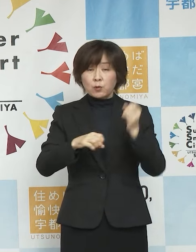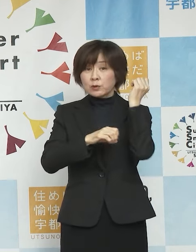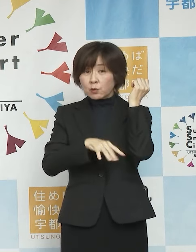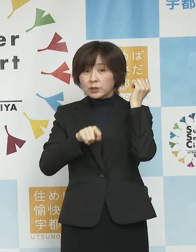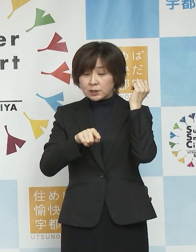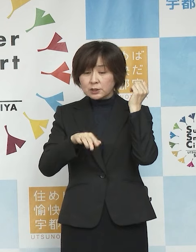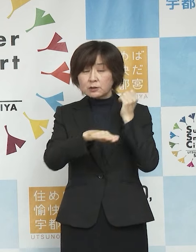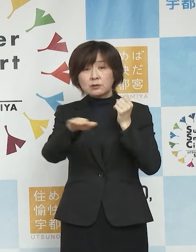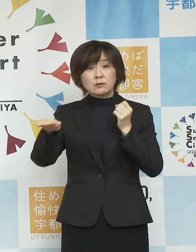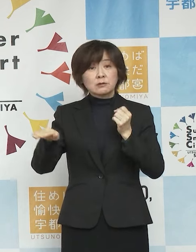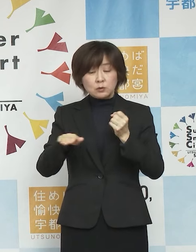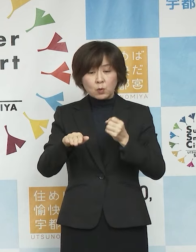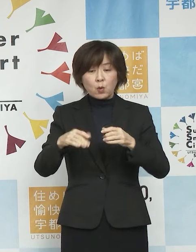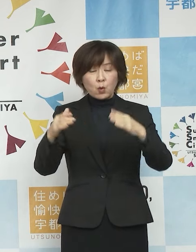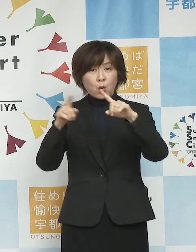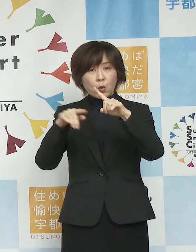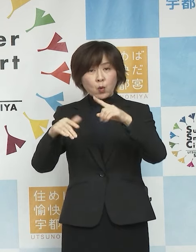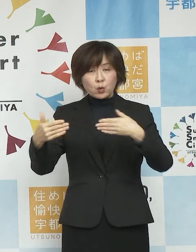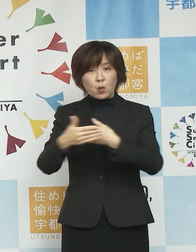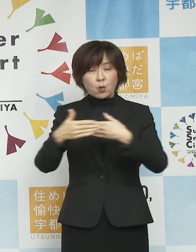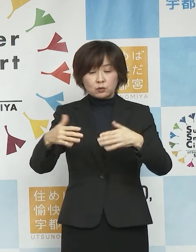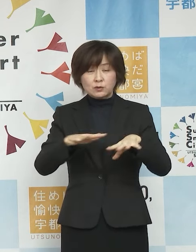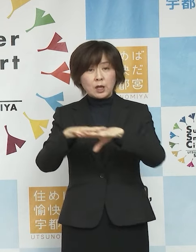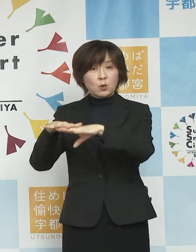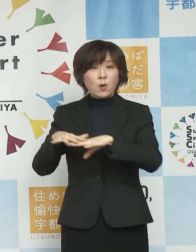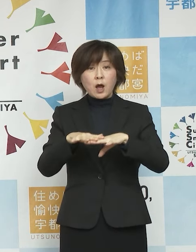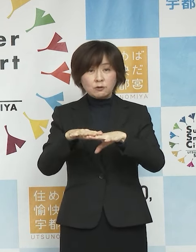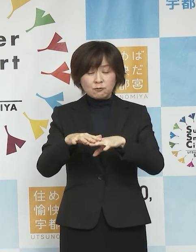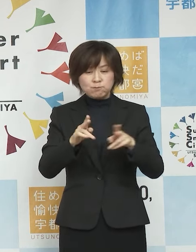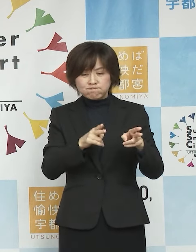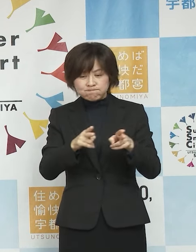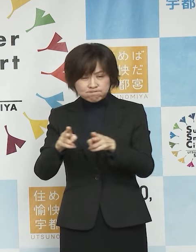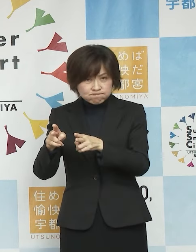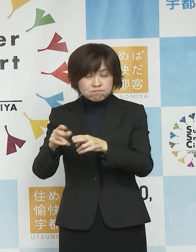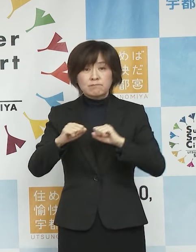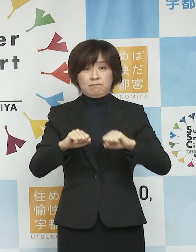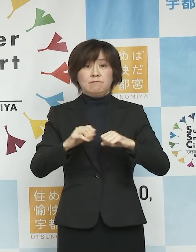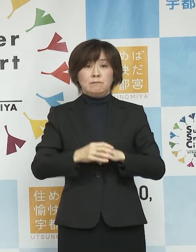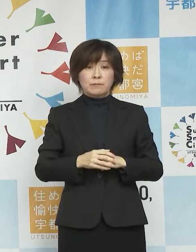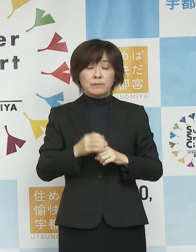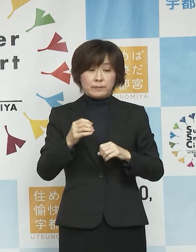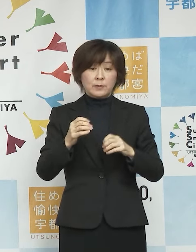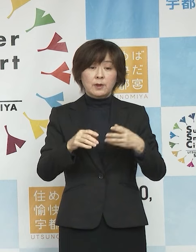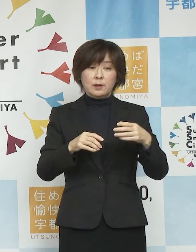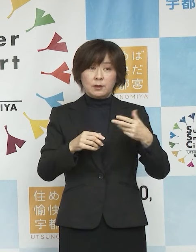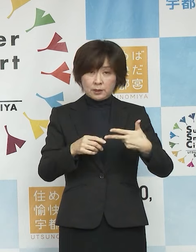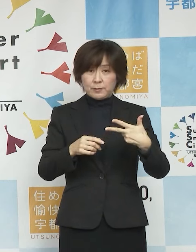公共交通ネットワークを築き上げてまいります。最後はデジタル技術の活用